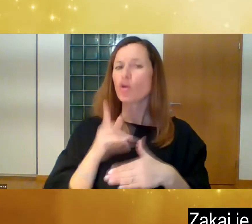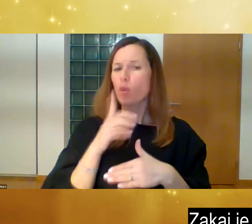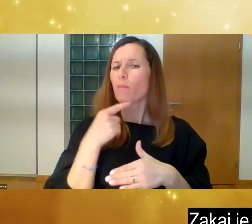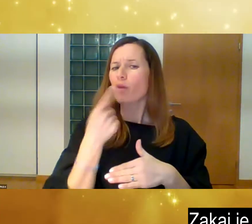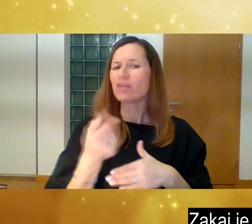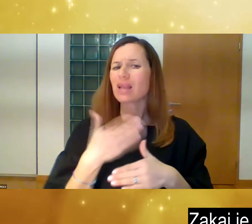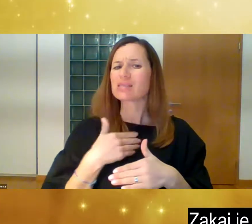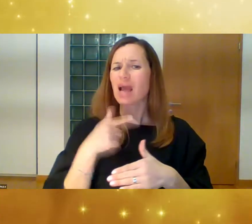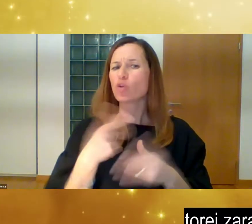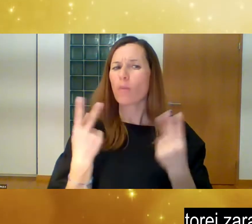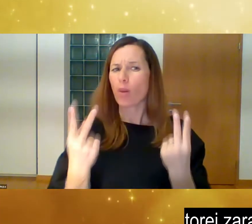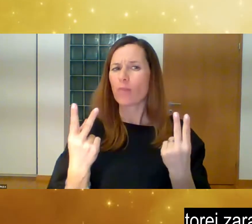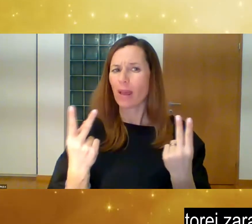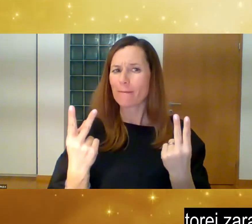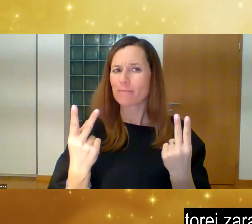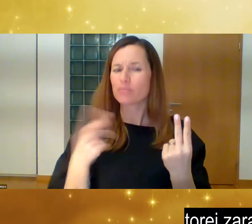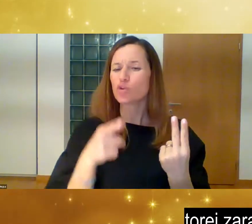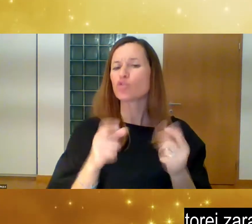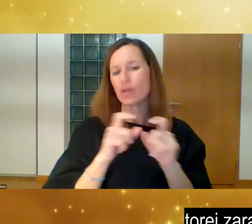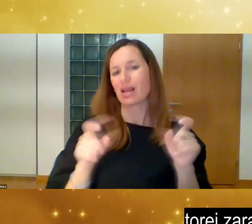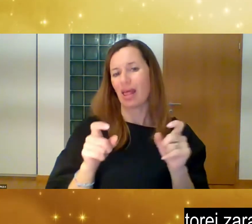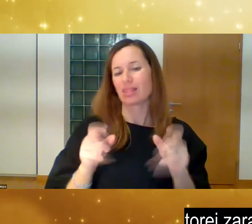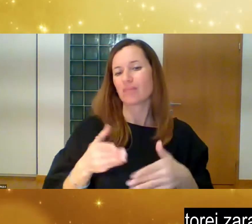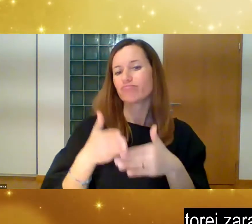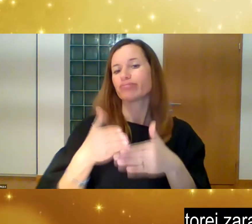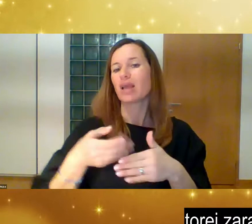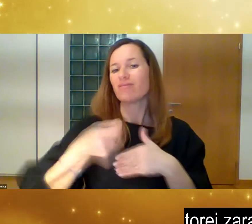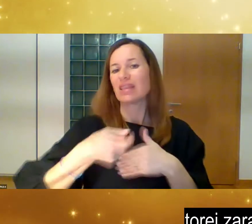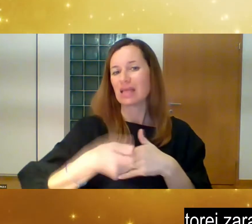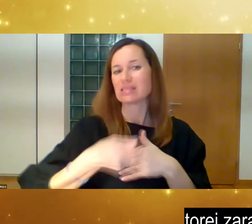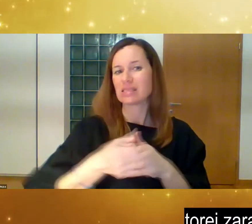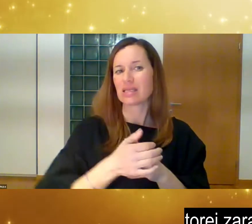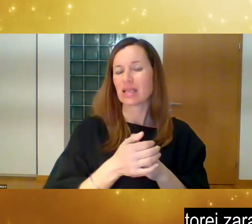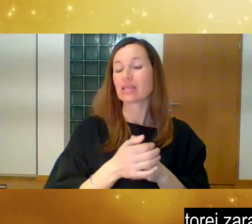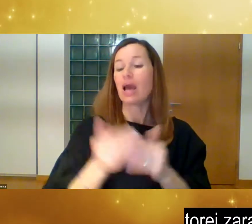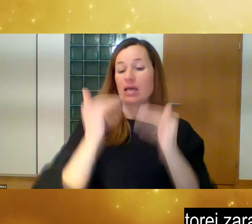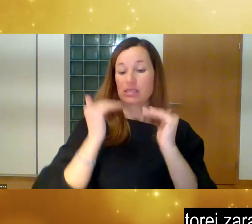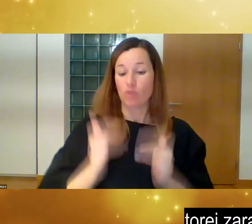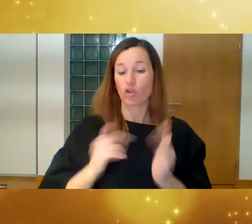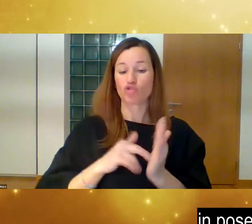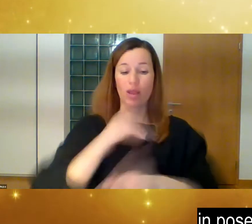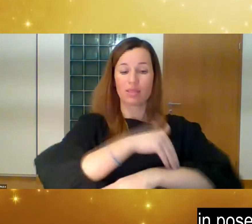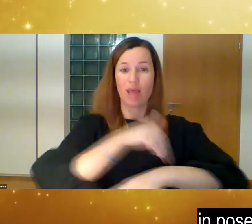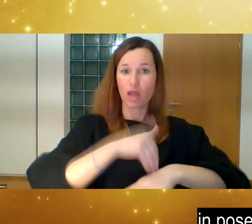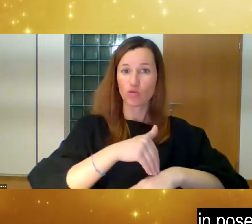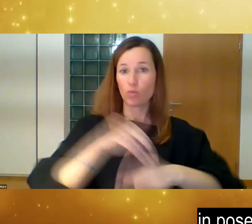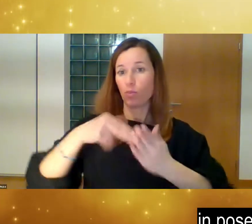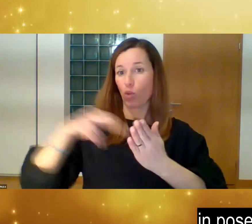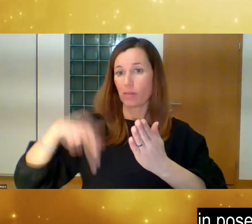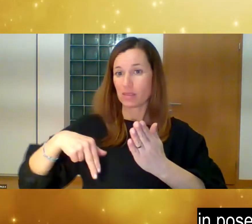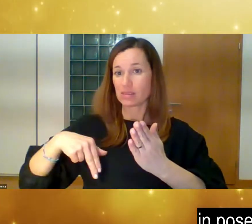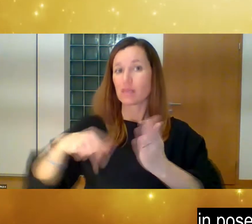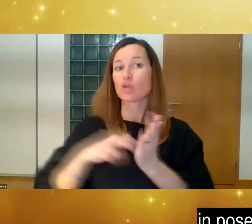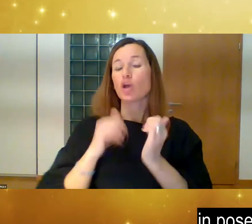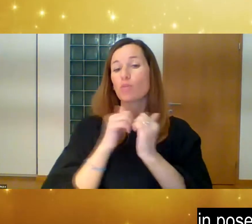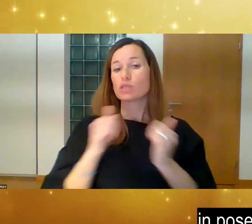to pomembno, se pravi zaradi financiranja. Potem pa še datum, podpis, pa posebna